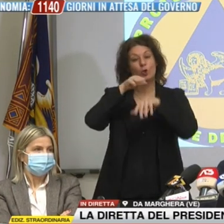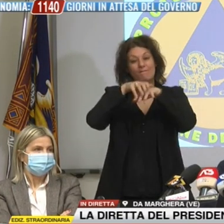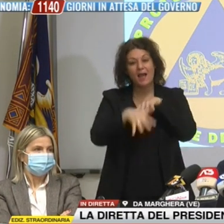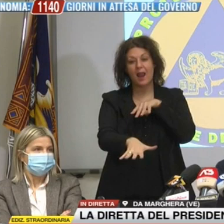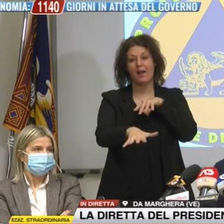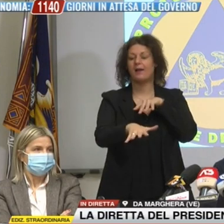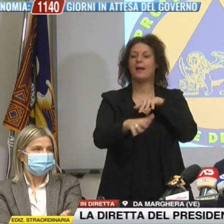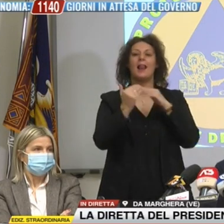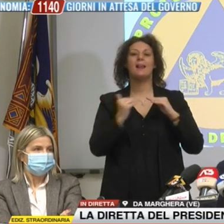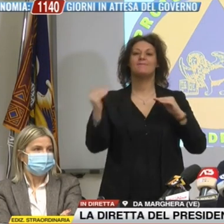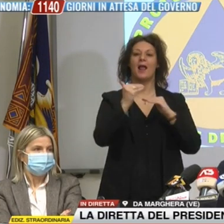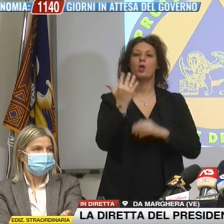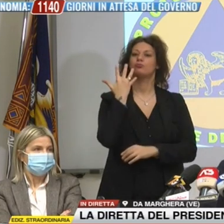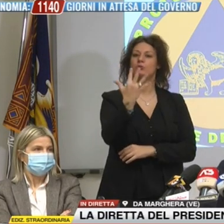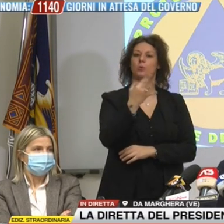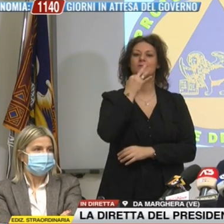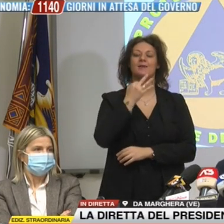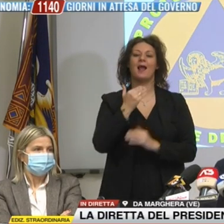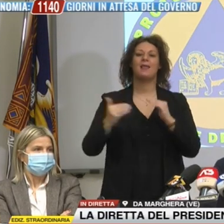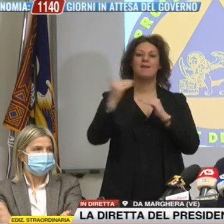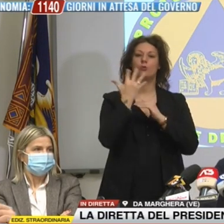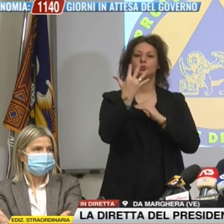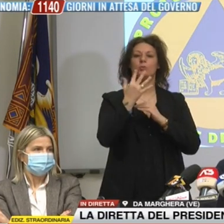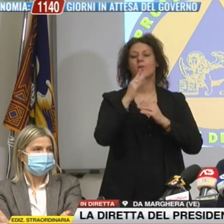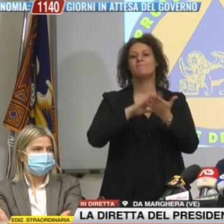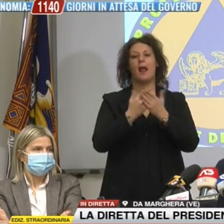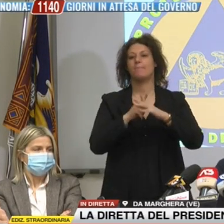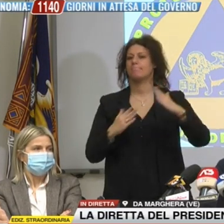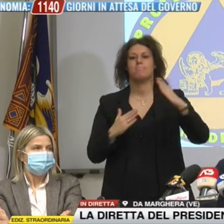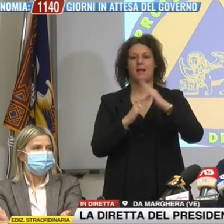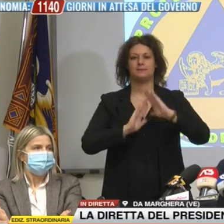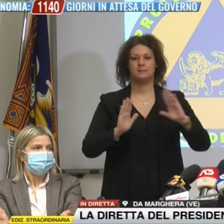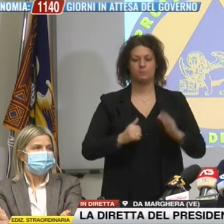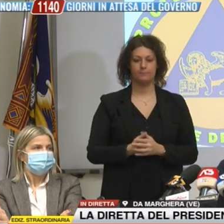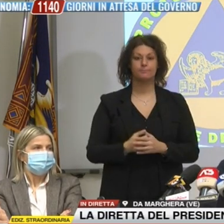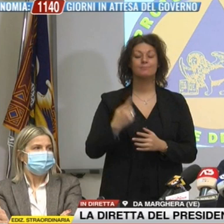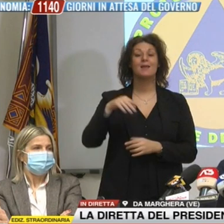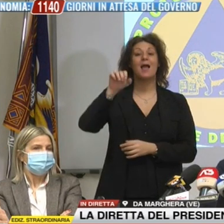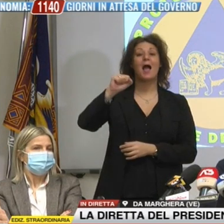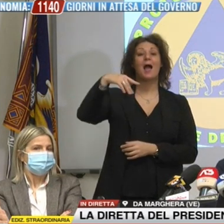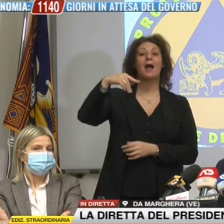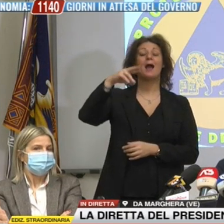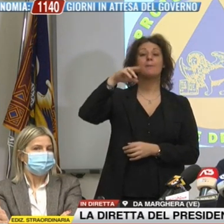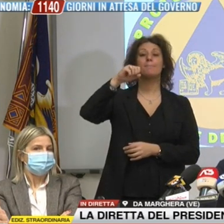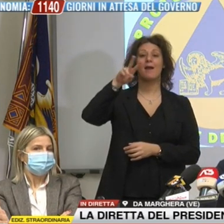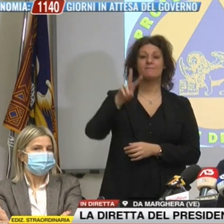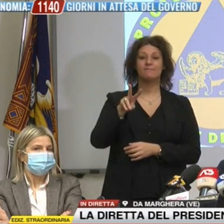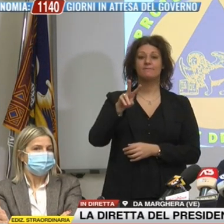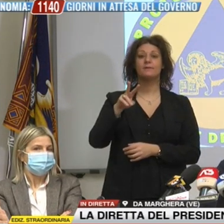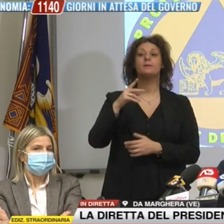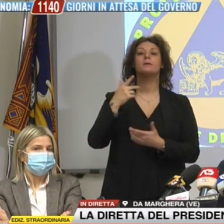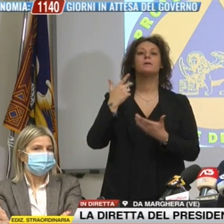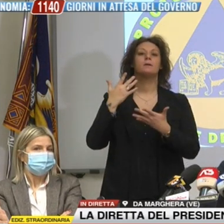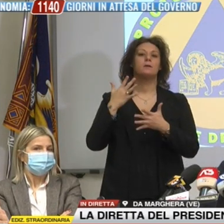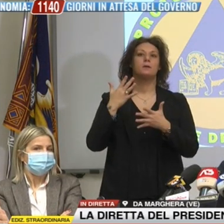livello 5, quindi il massimo. Faccio presente che da quando esiste ARPAV c'è stata solo una situazione in cui si è verificato il rischio